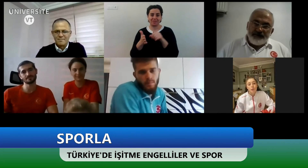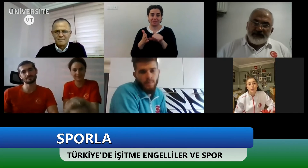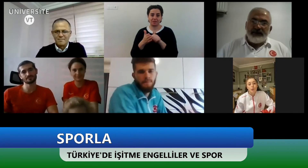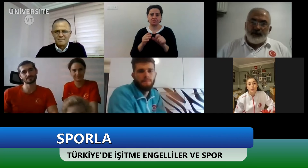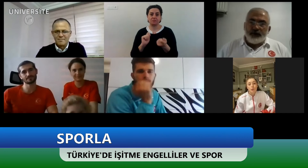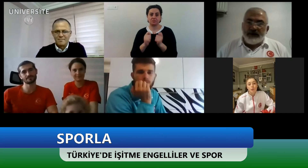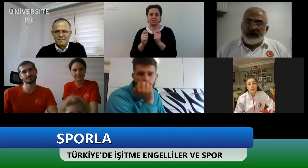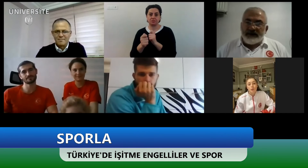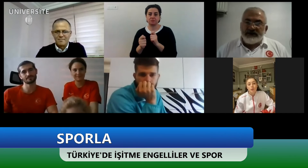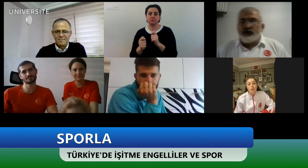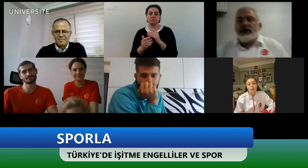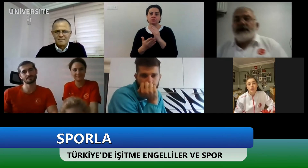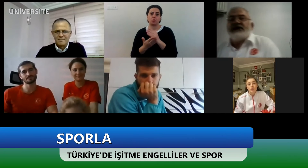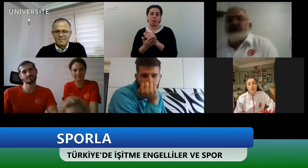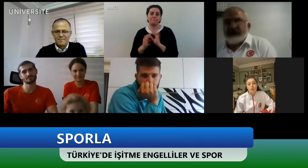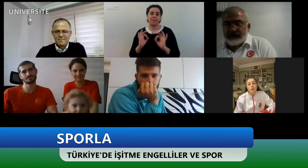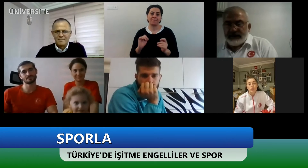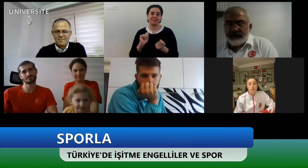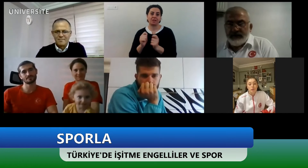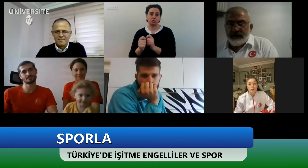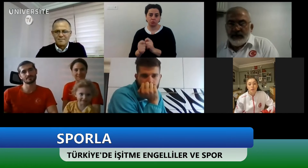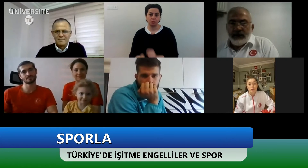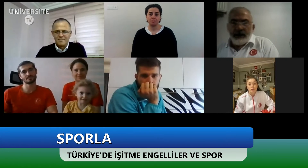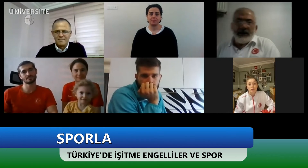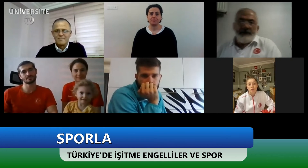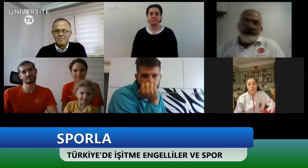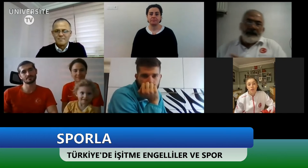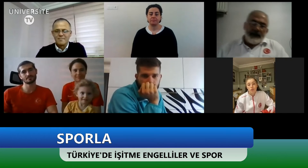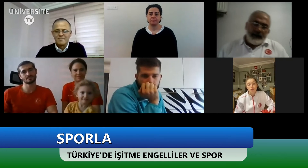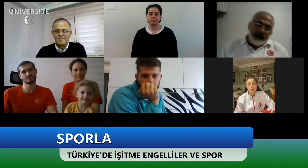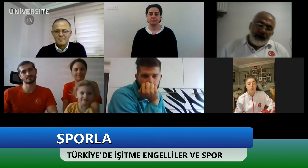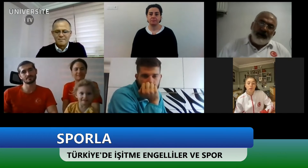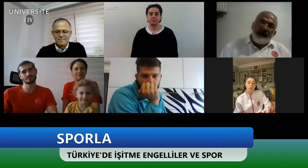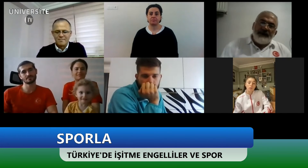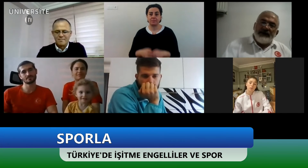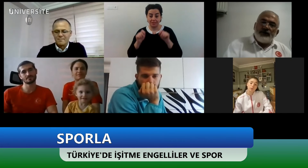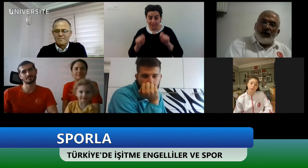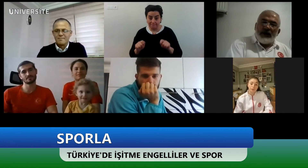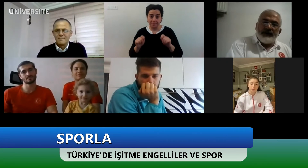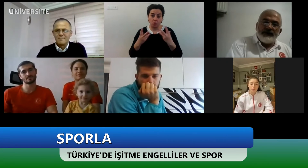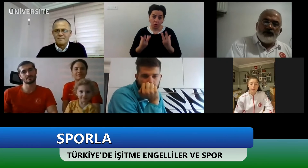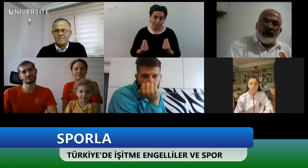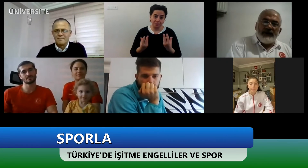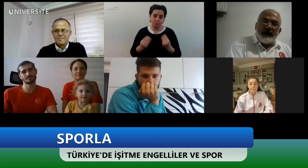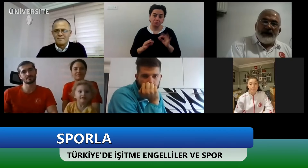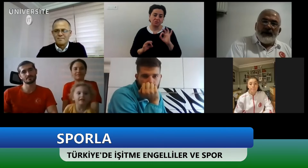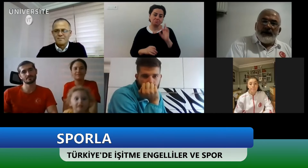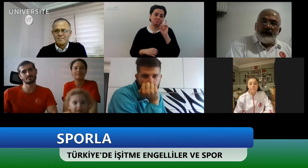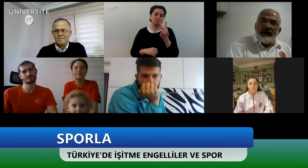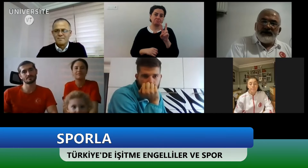değişti. Biz de programlarımızı sürekli değiştirdik. Ama yapılabilir olan şu